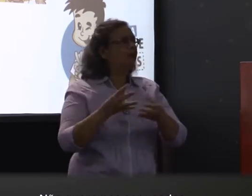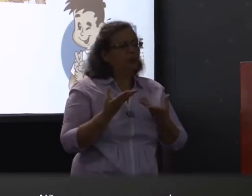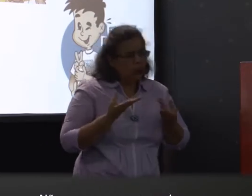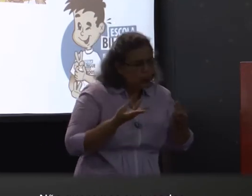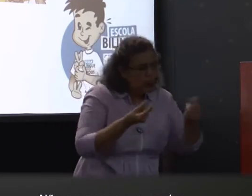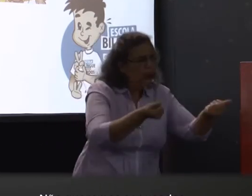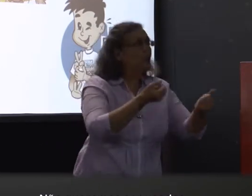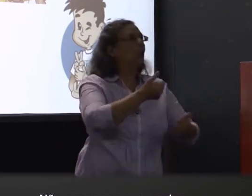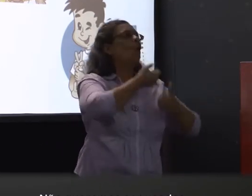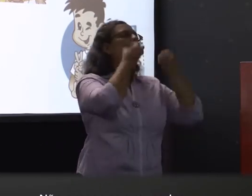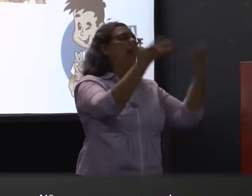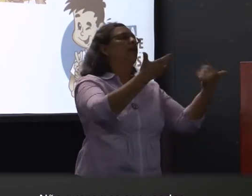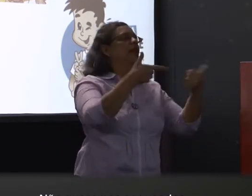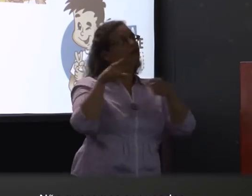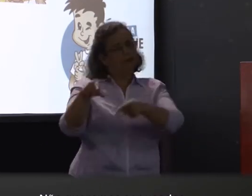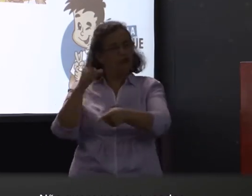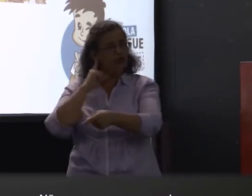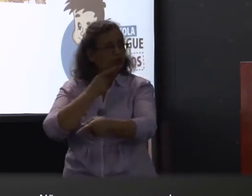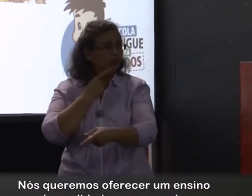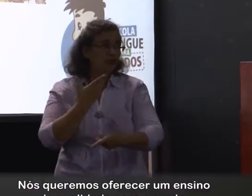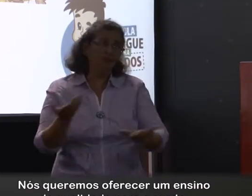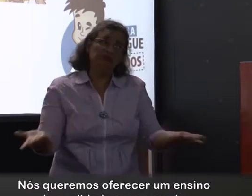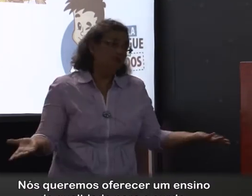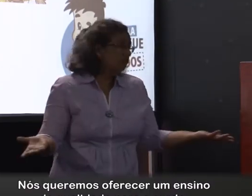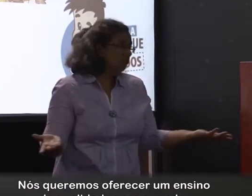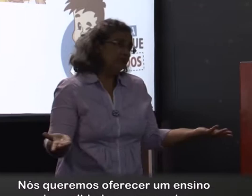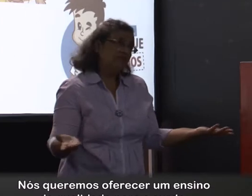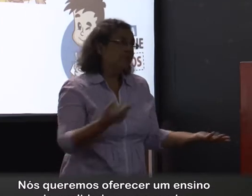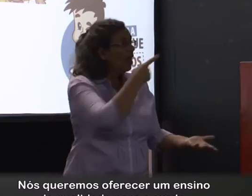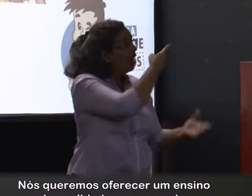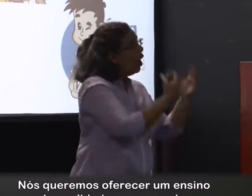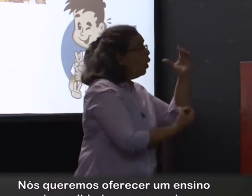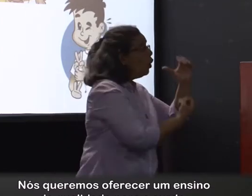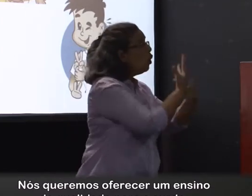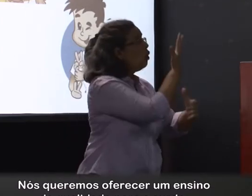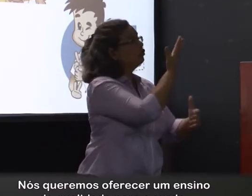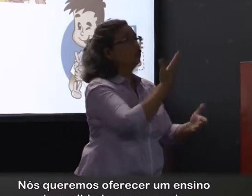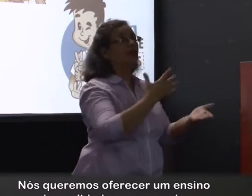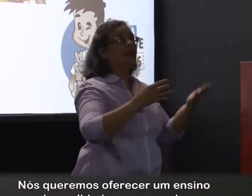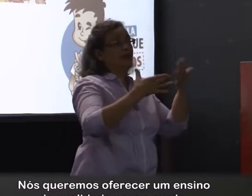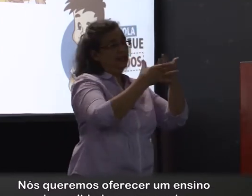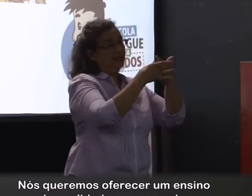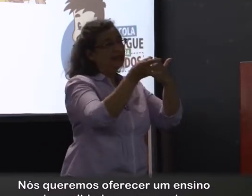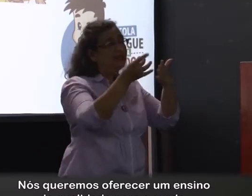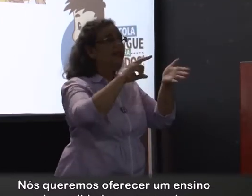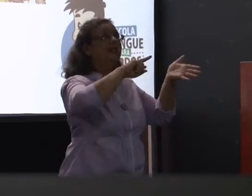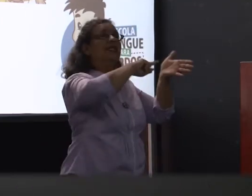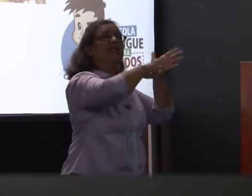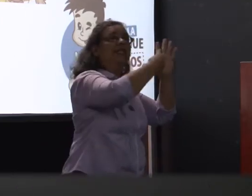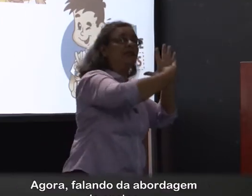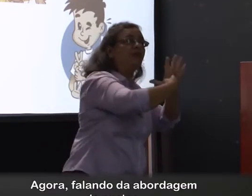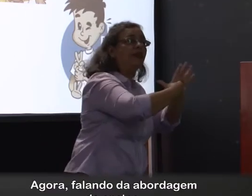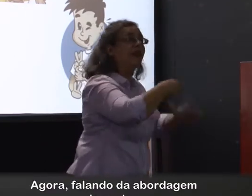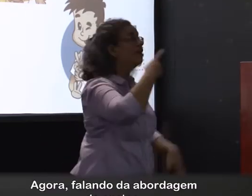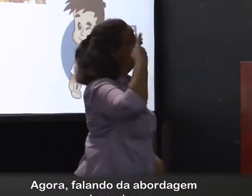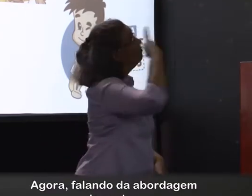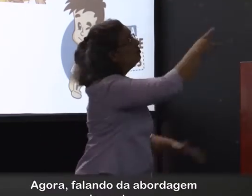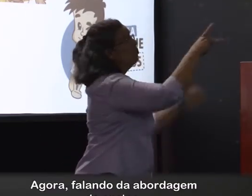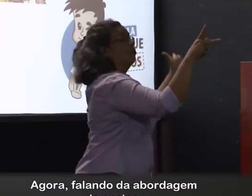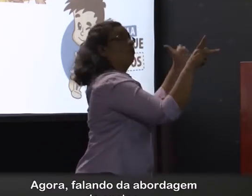Né? Não queremos ser usados. Nós queremos oferecer um ensino de qualidade para o surdo. Né? Agora, falando